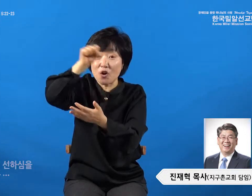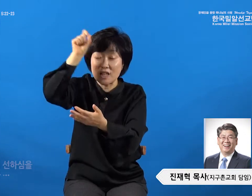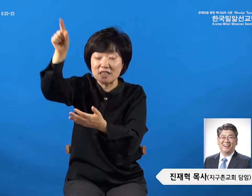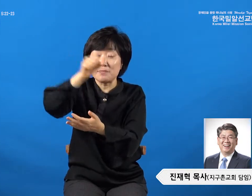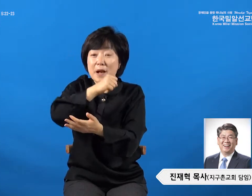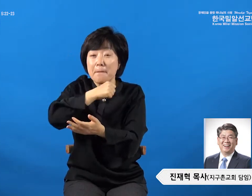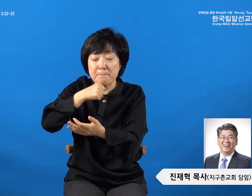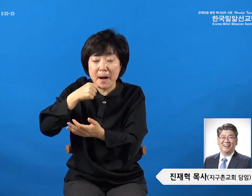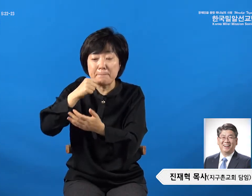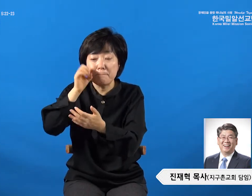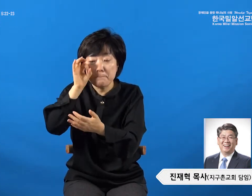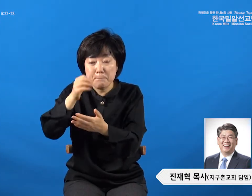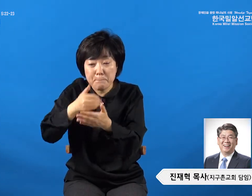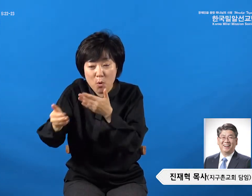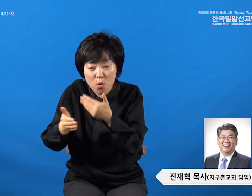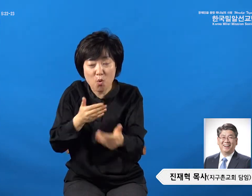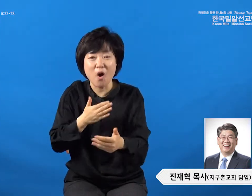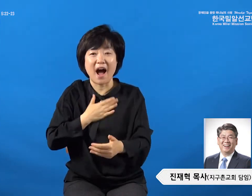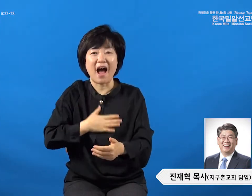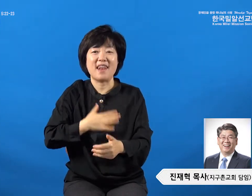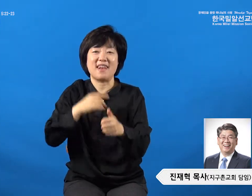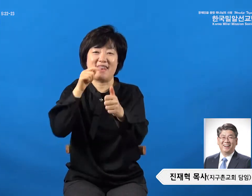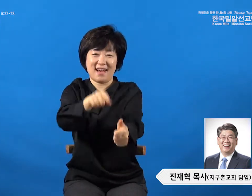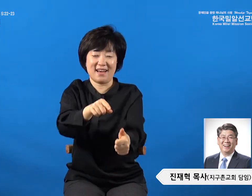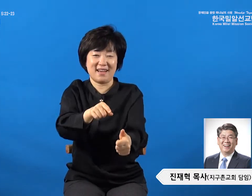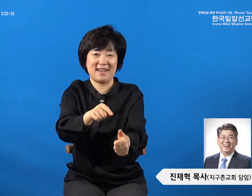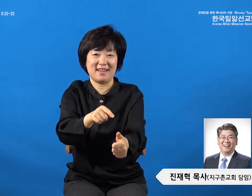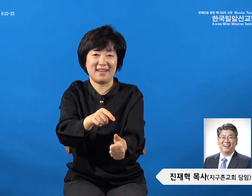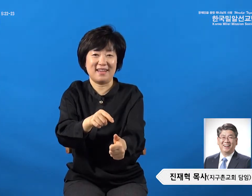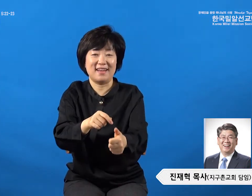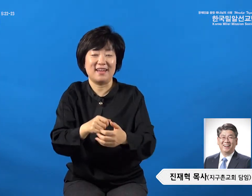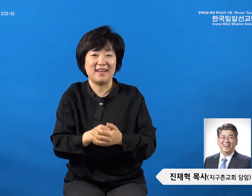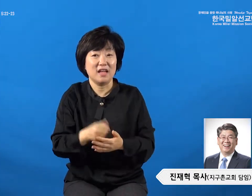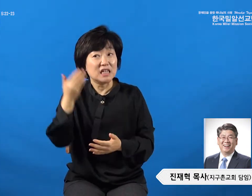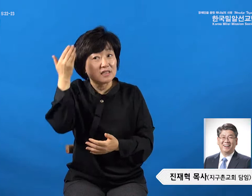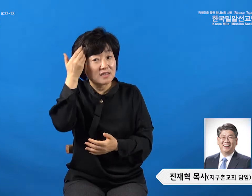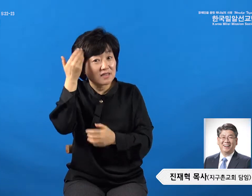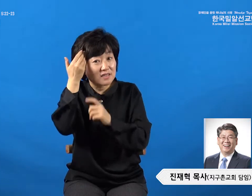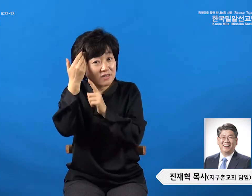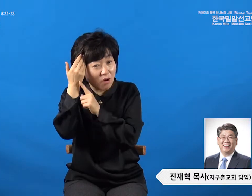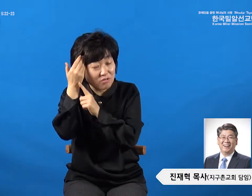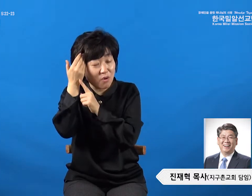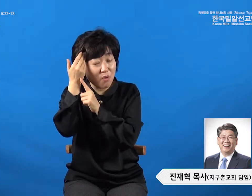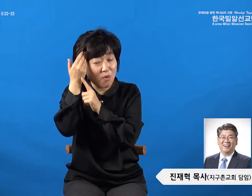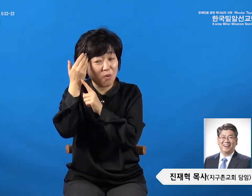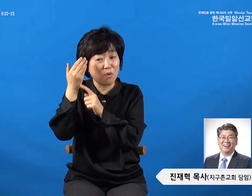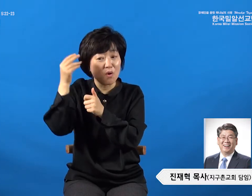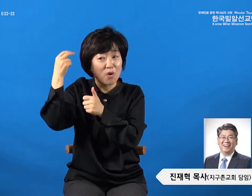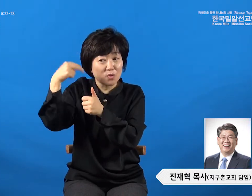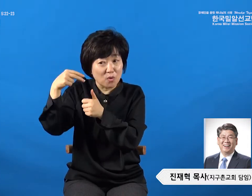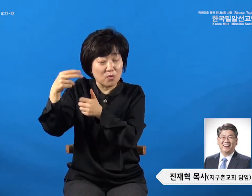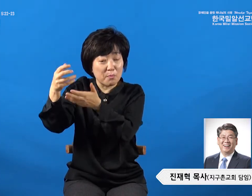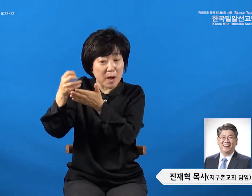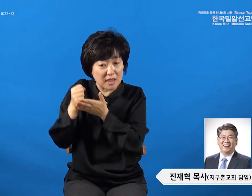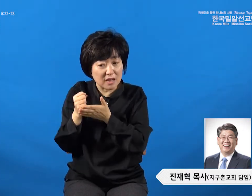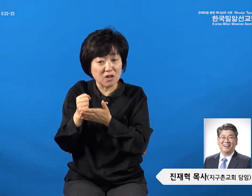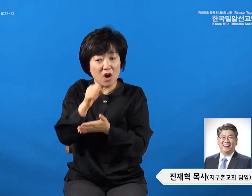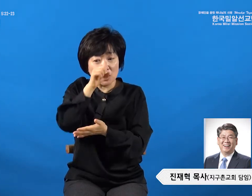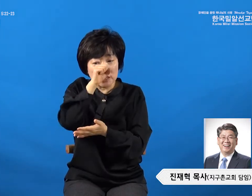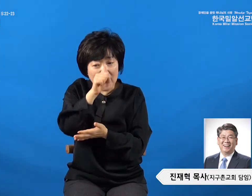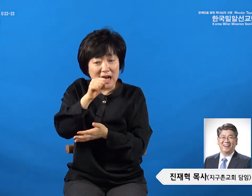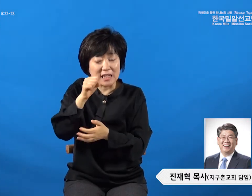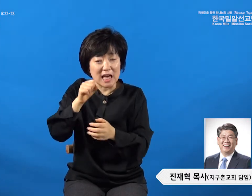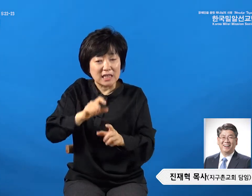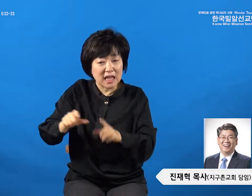선하심을 맛보라고 말씀합니다. 그리고 알라고 말씀합니다. 아니, 지식적으로 교육으로 받고